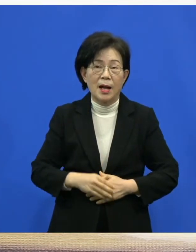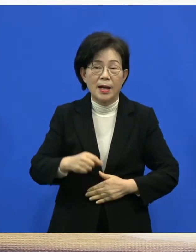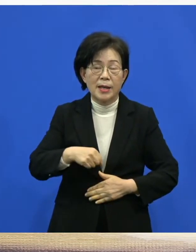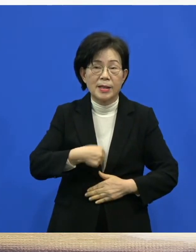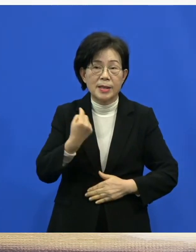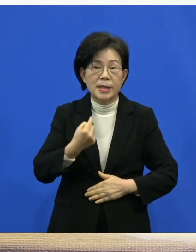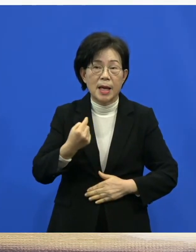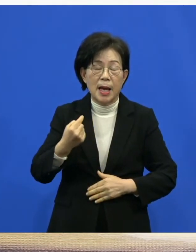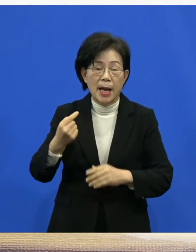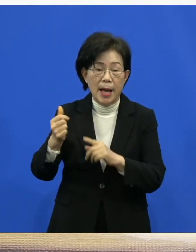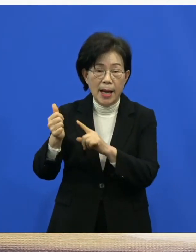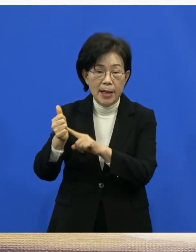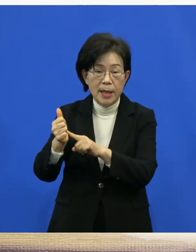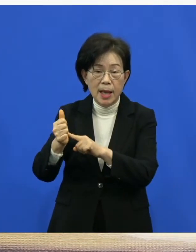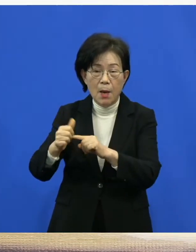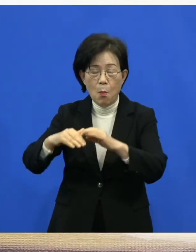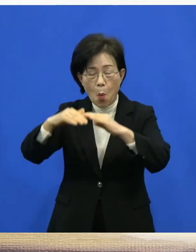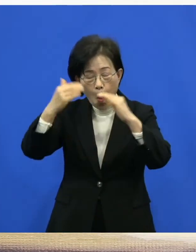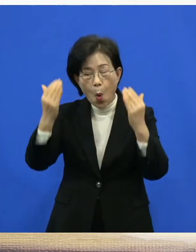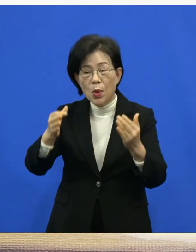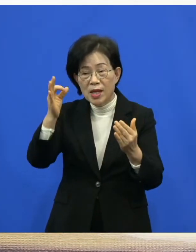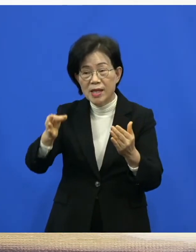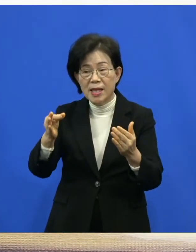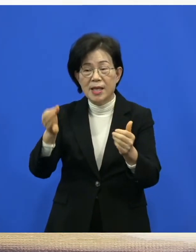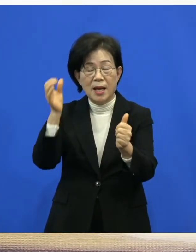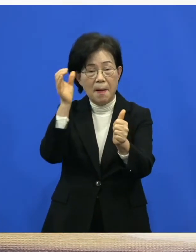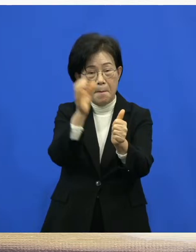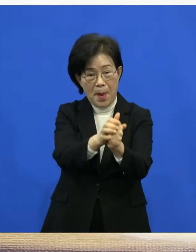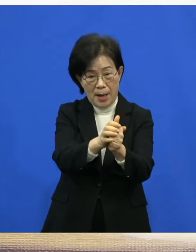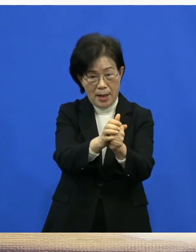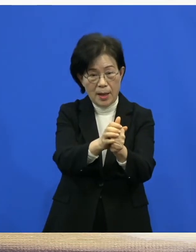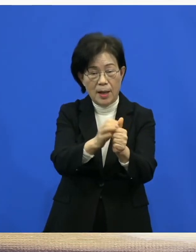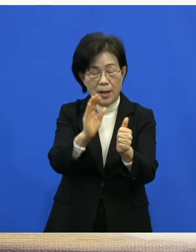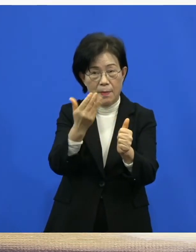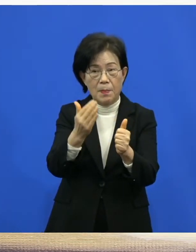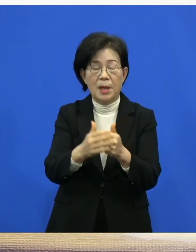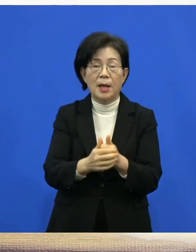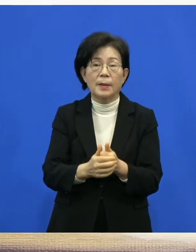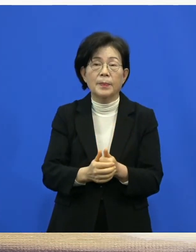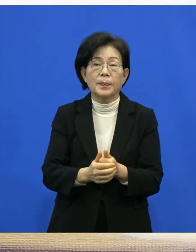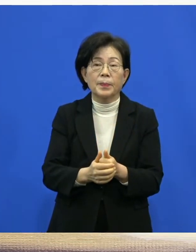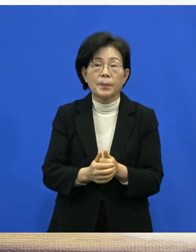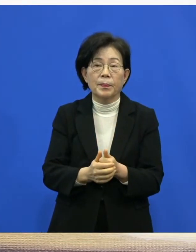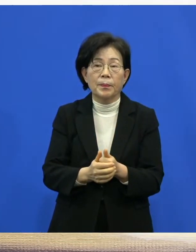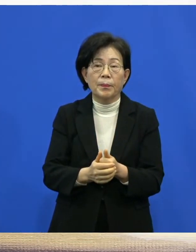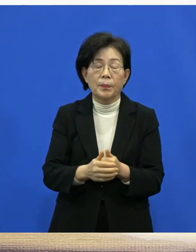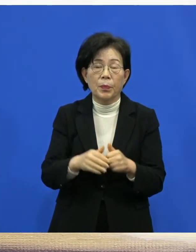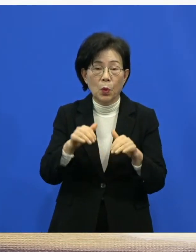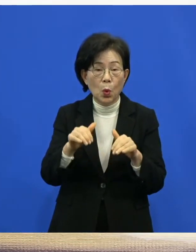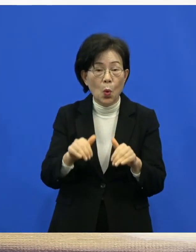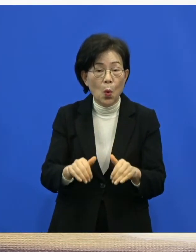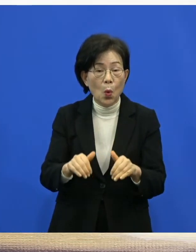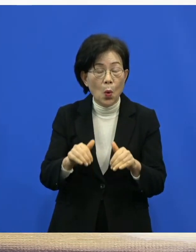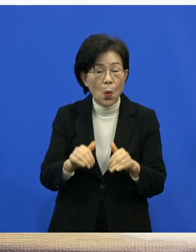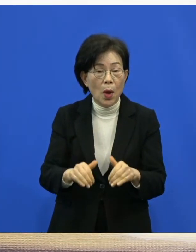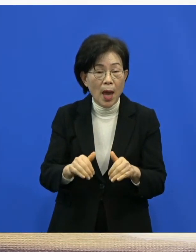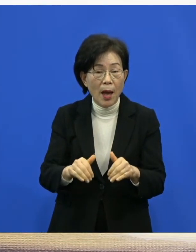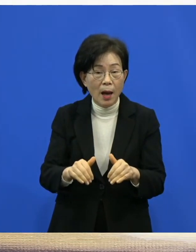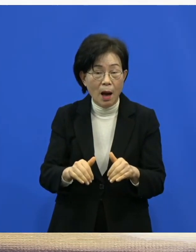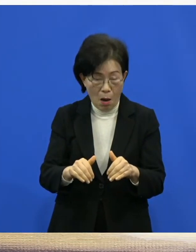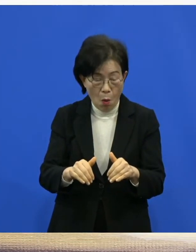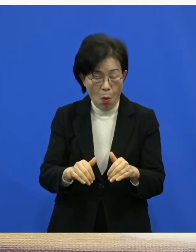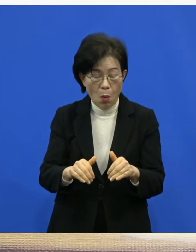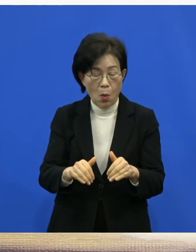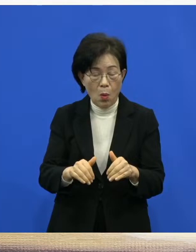자기의 보디발이 자기의 소유의 모든 걸 다 맡겼어요. 완전한 위탁이에요. 여러분 노예가 주도권을 가진